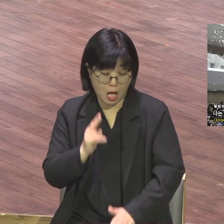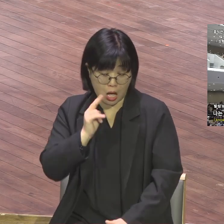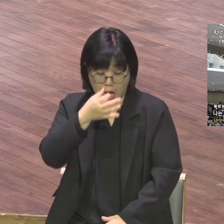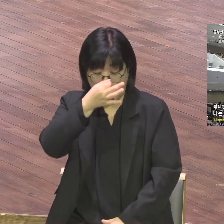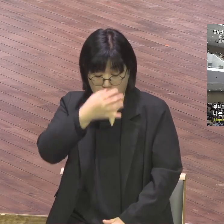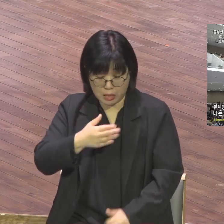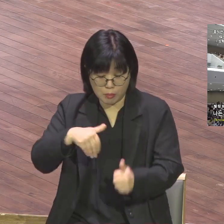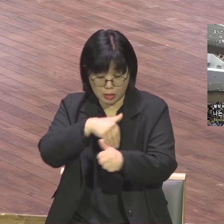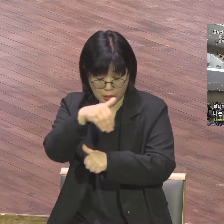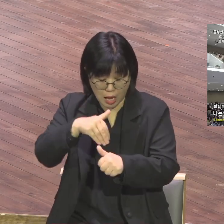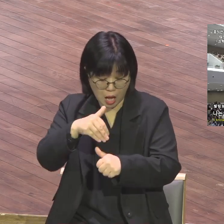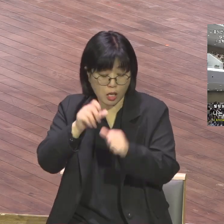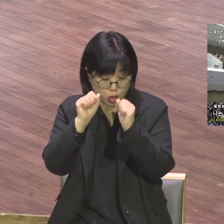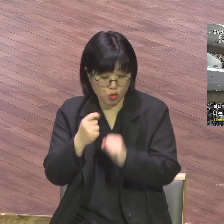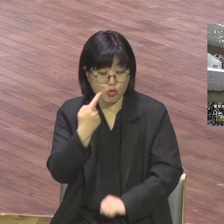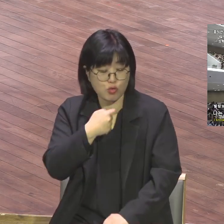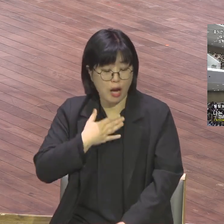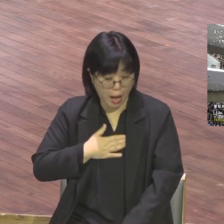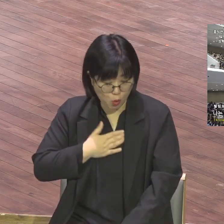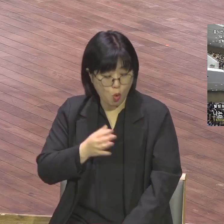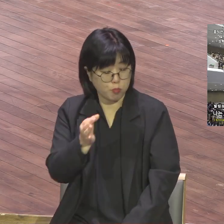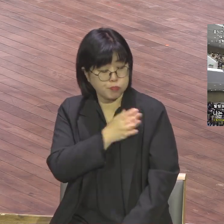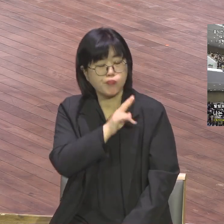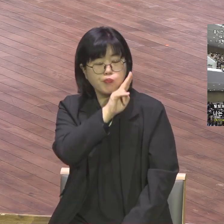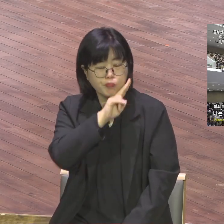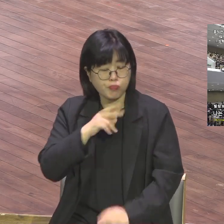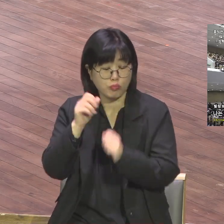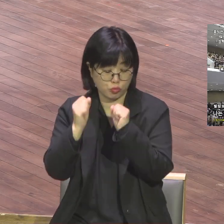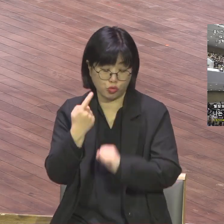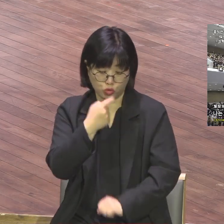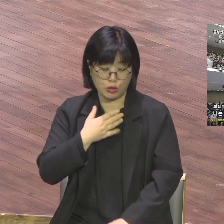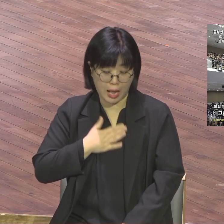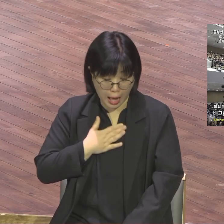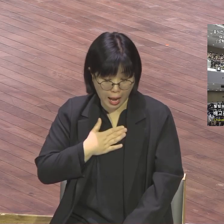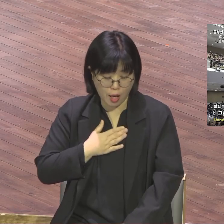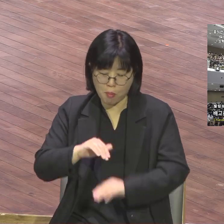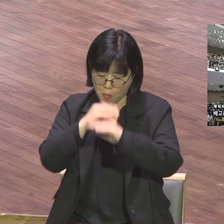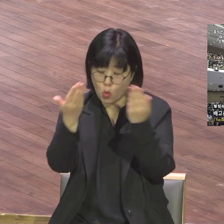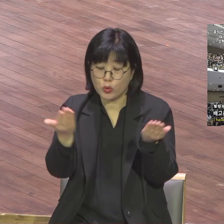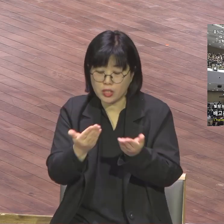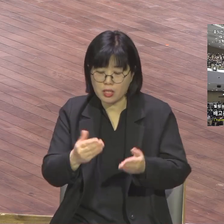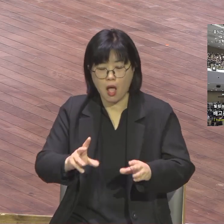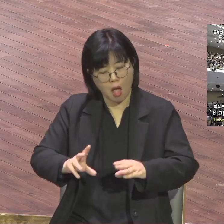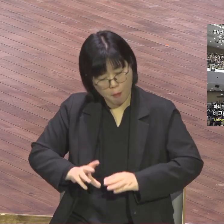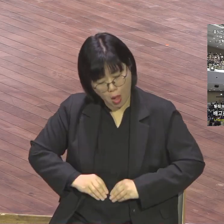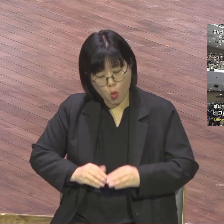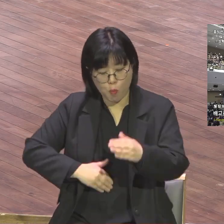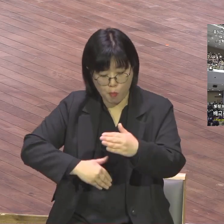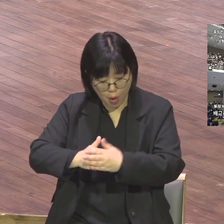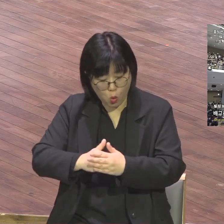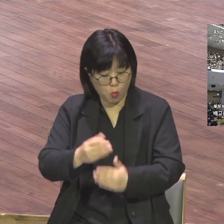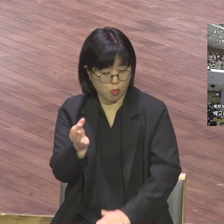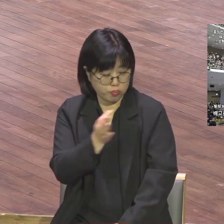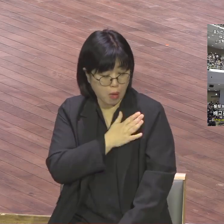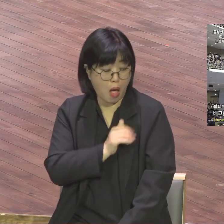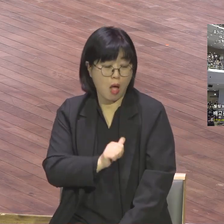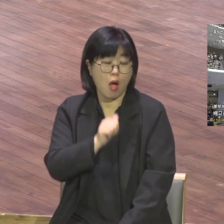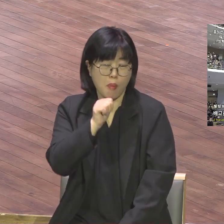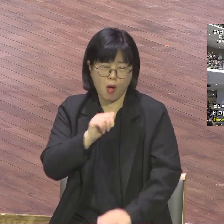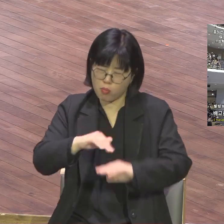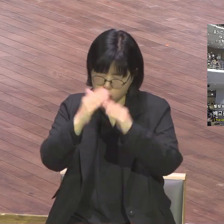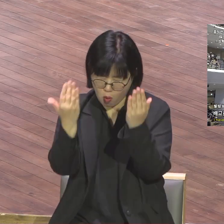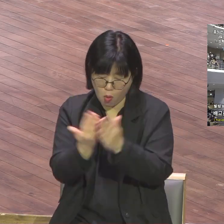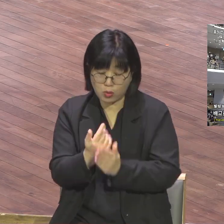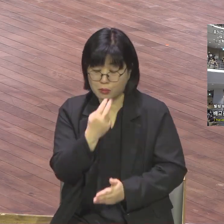줄도 알고 풍부에 찰 줄도 알아. 모든 일과 배부름과 배고픔과 풍부와 궁핍에도 처할 줄